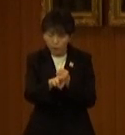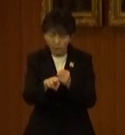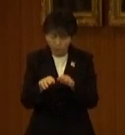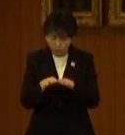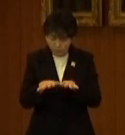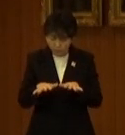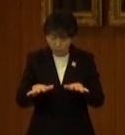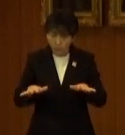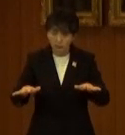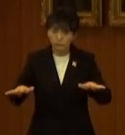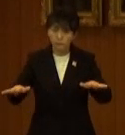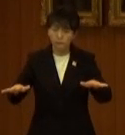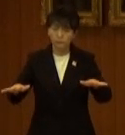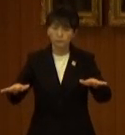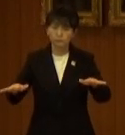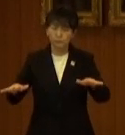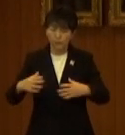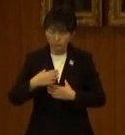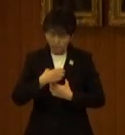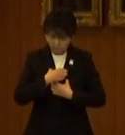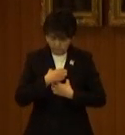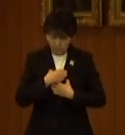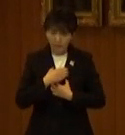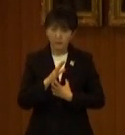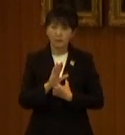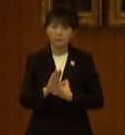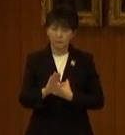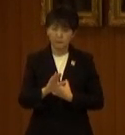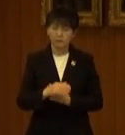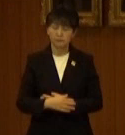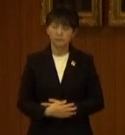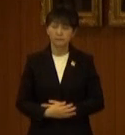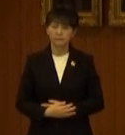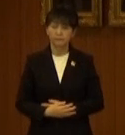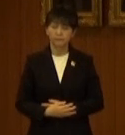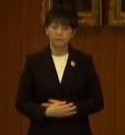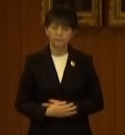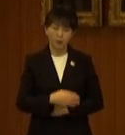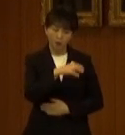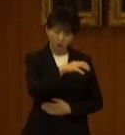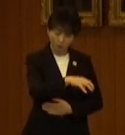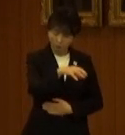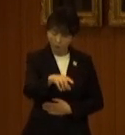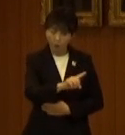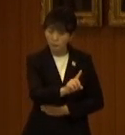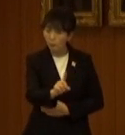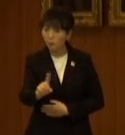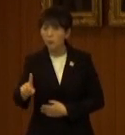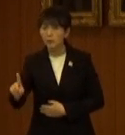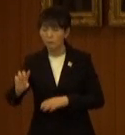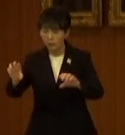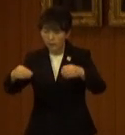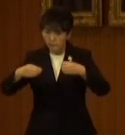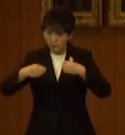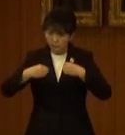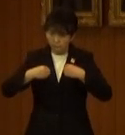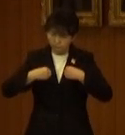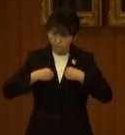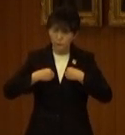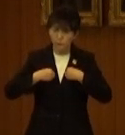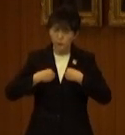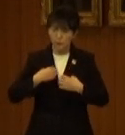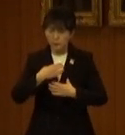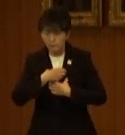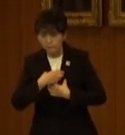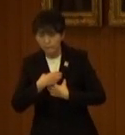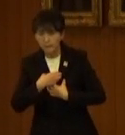広がりというものが懸念をされております。そういう意味では、どこでも感染をする可能性、そ